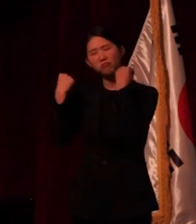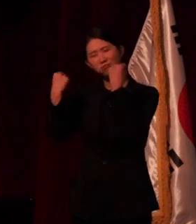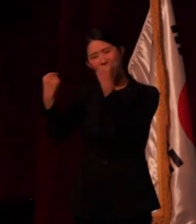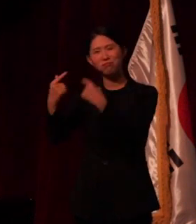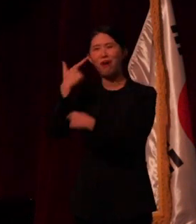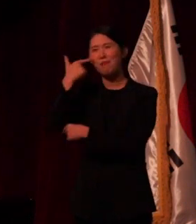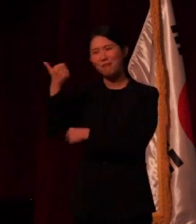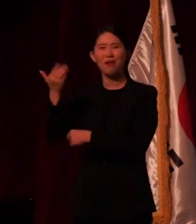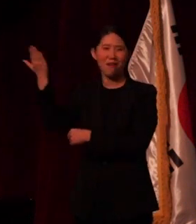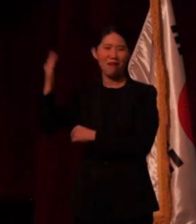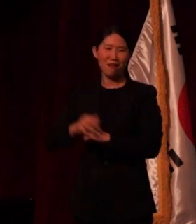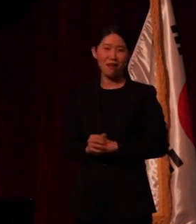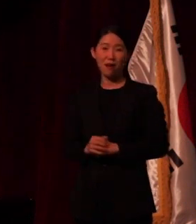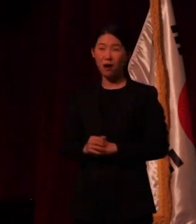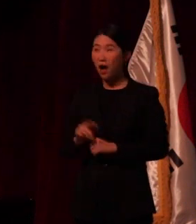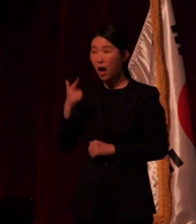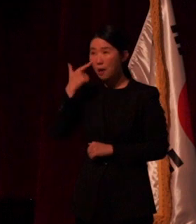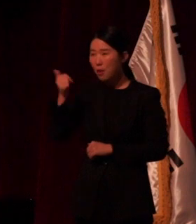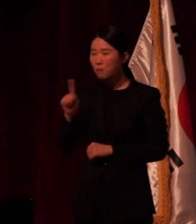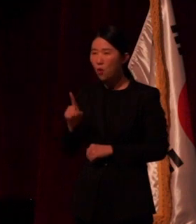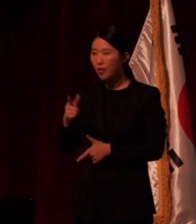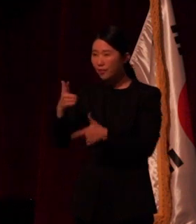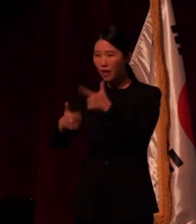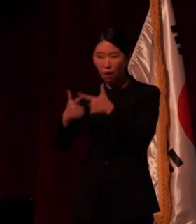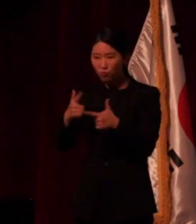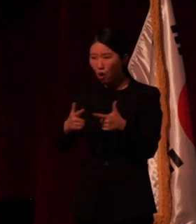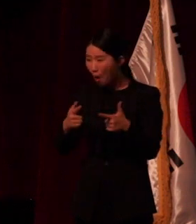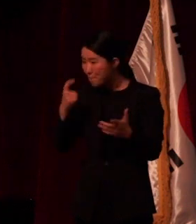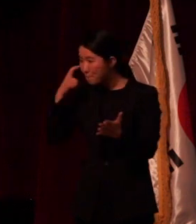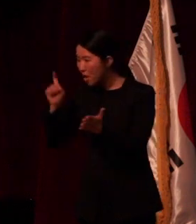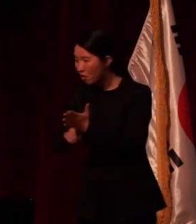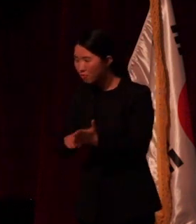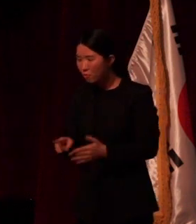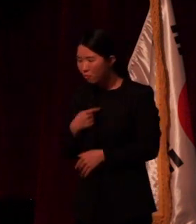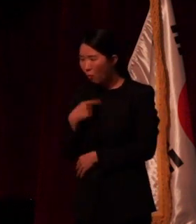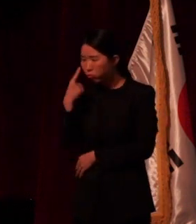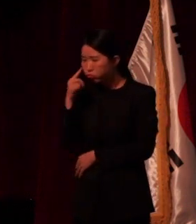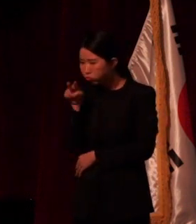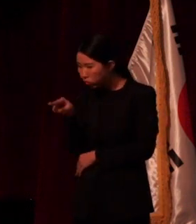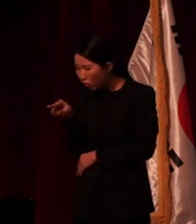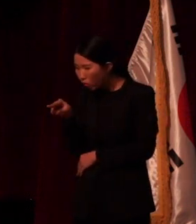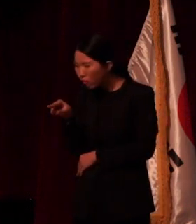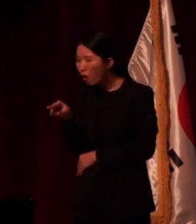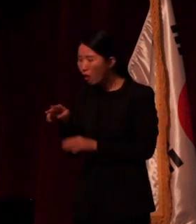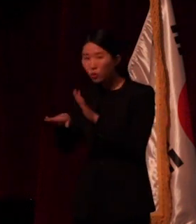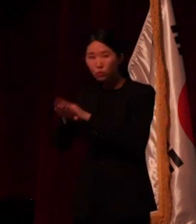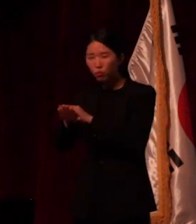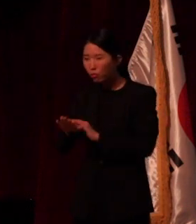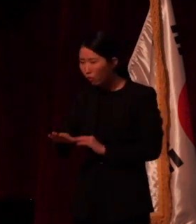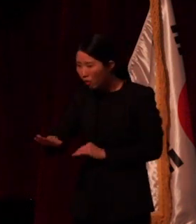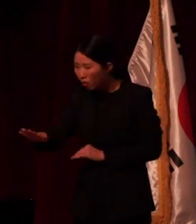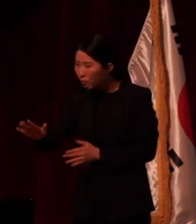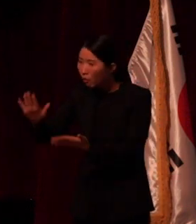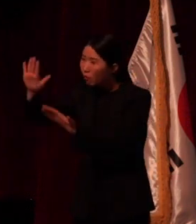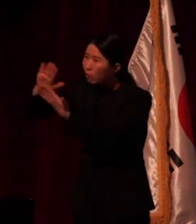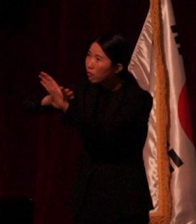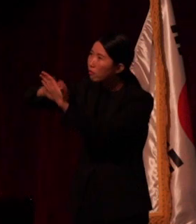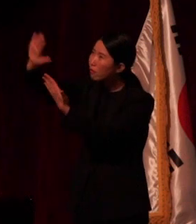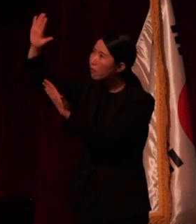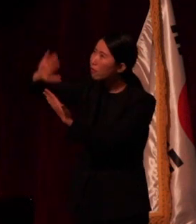나무로 된 무언가를 발견하면 유심히 들여다보고 손을 뻗어 위아래로